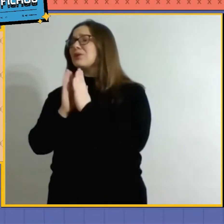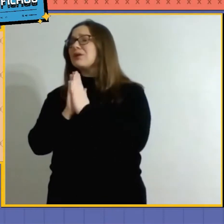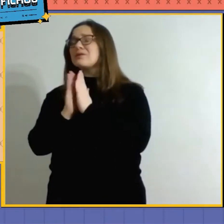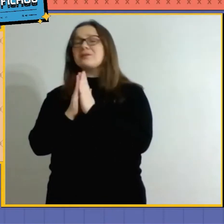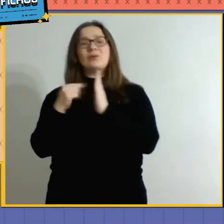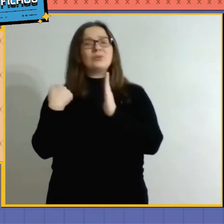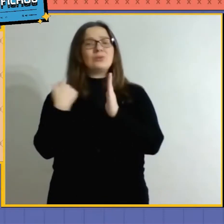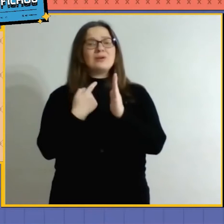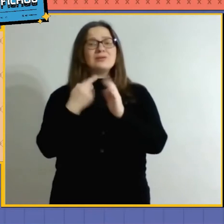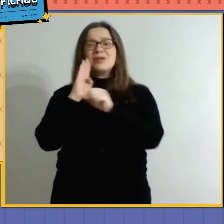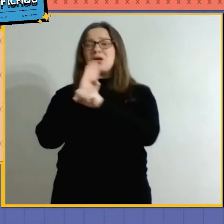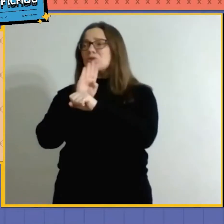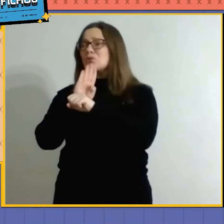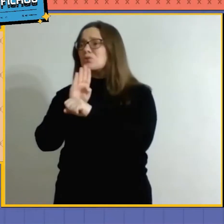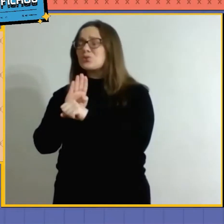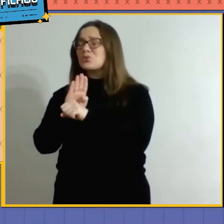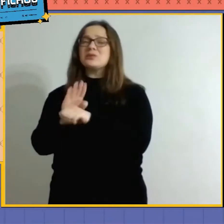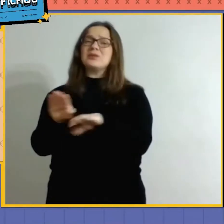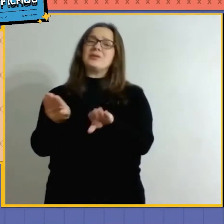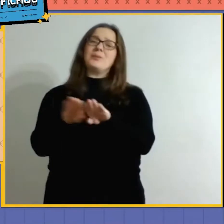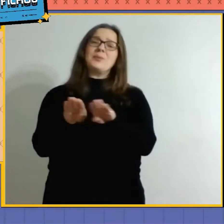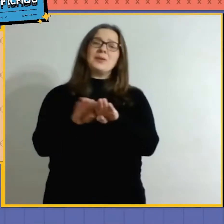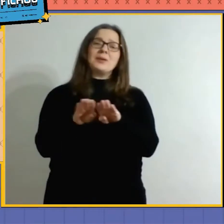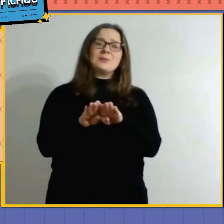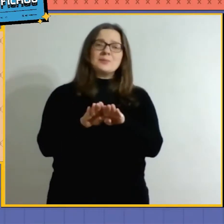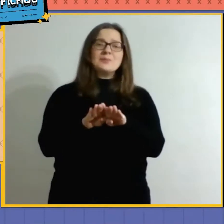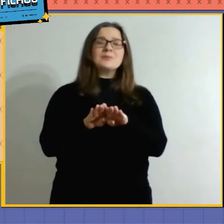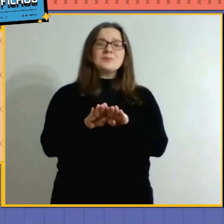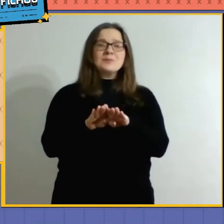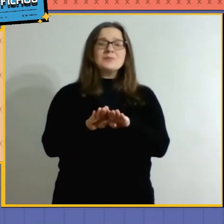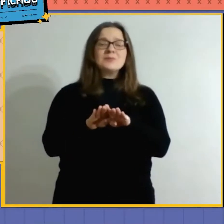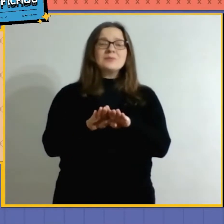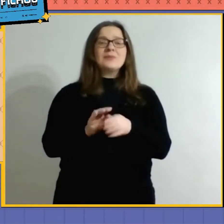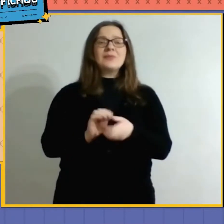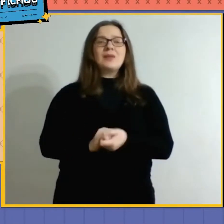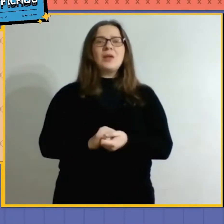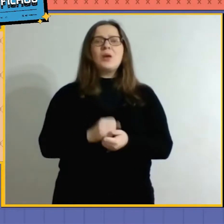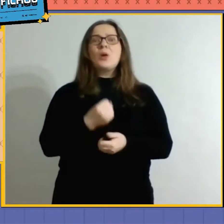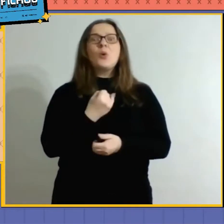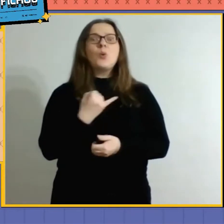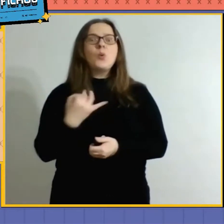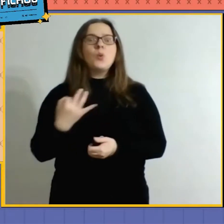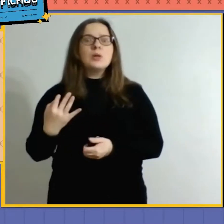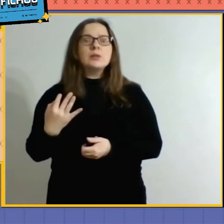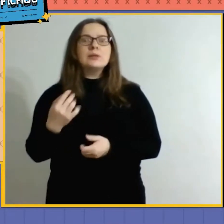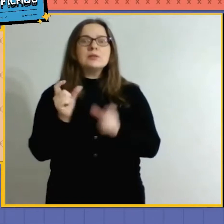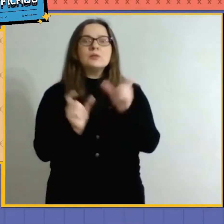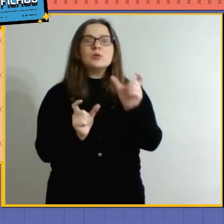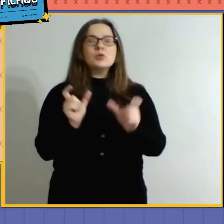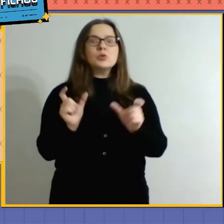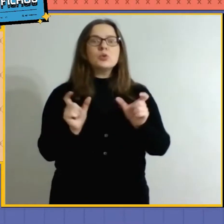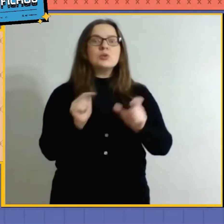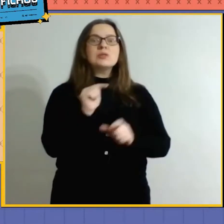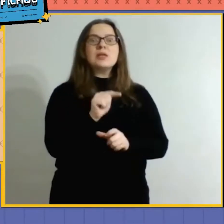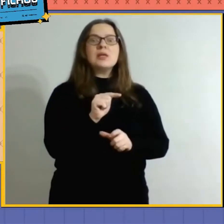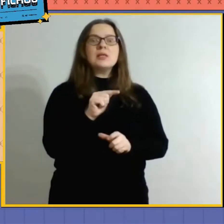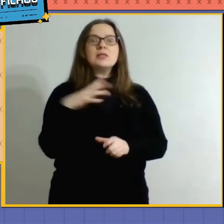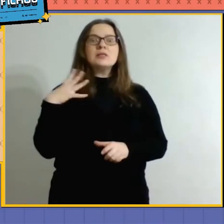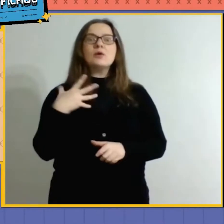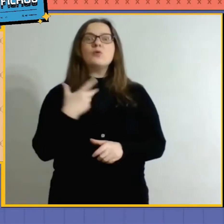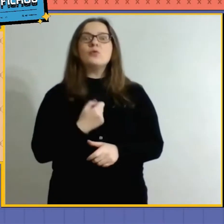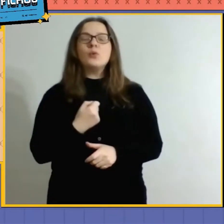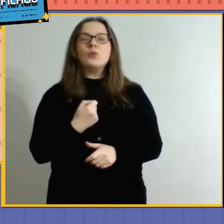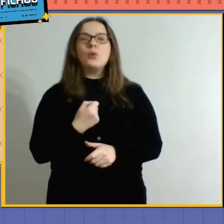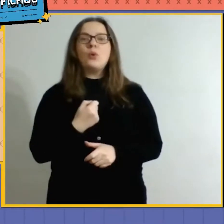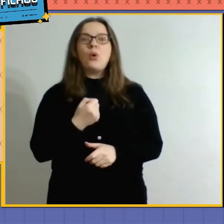ajuda né e no total Sabe quantas pessoas quantos homens esse a nossa eu vou